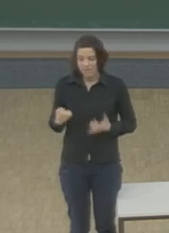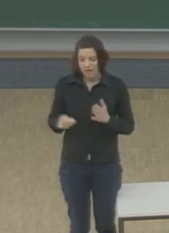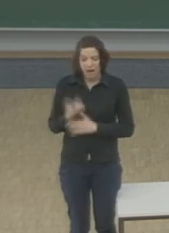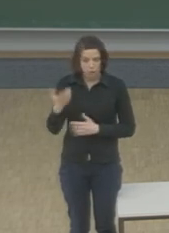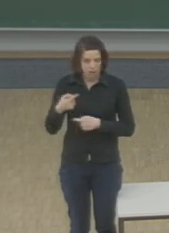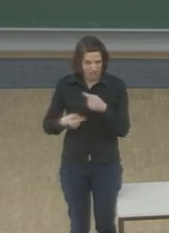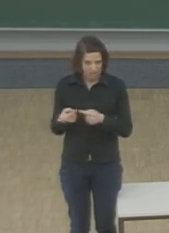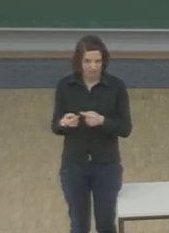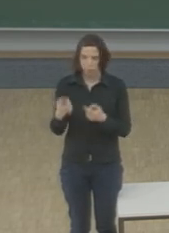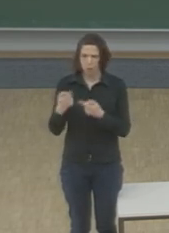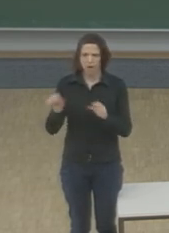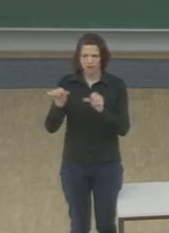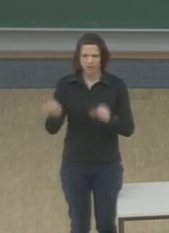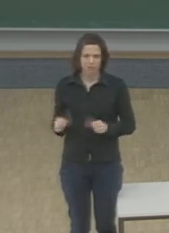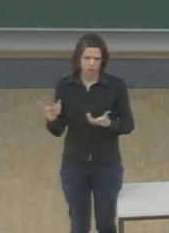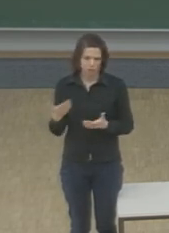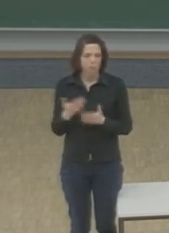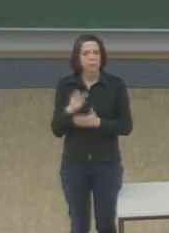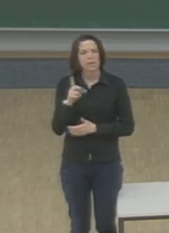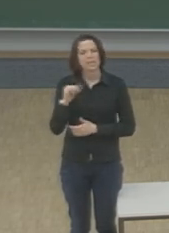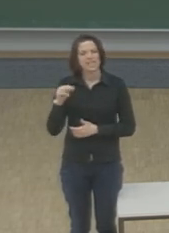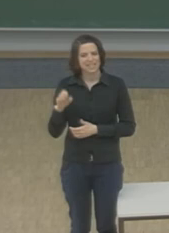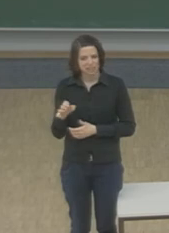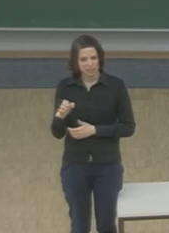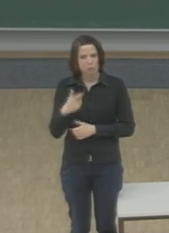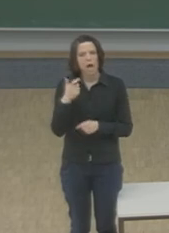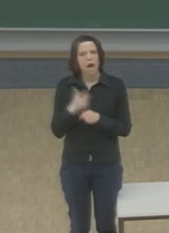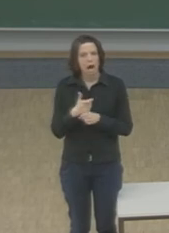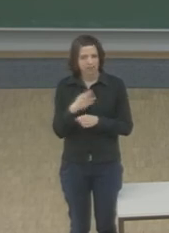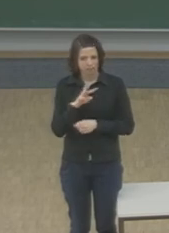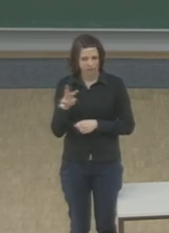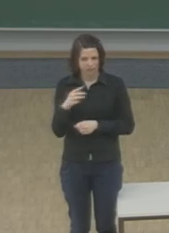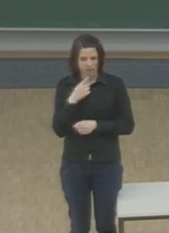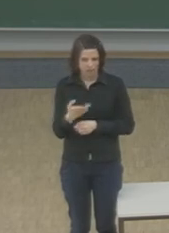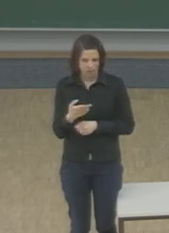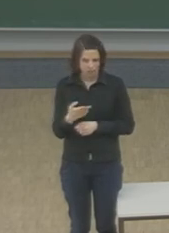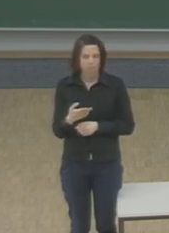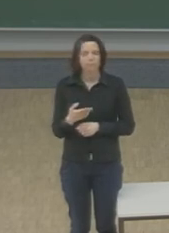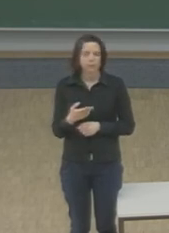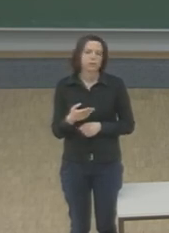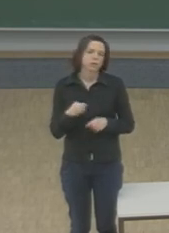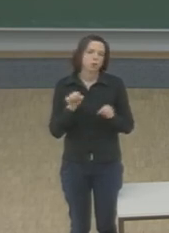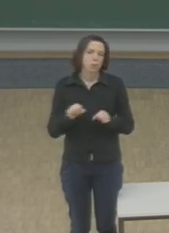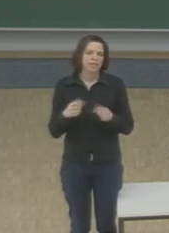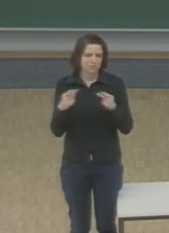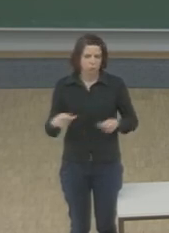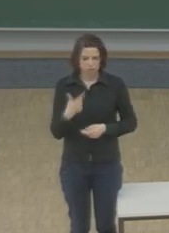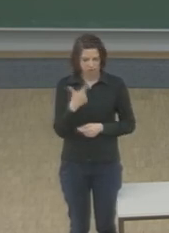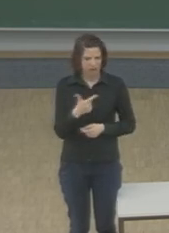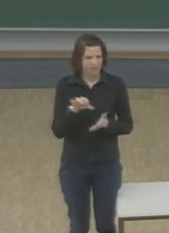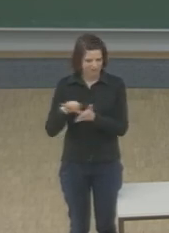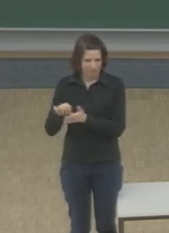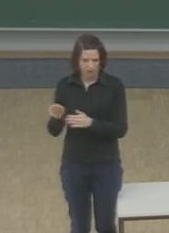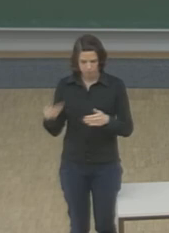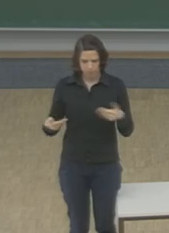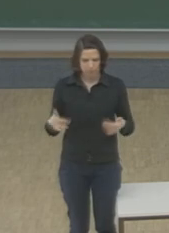nicht alleine. Klime und Hartig halten fest, dass die beiden zentralen Kompetenzkonzepte, aus denen der heutige